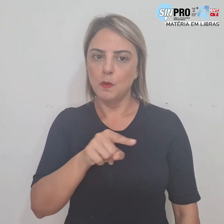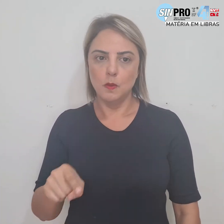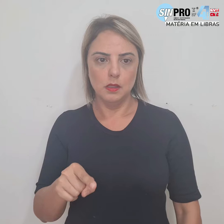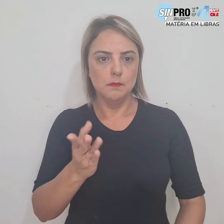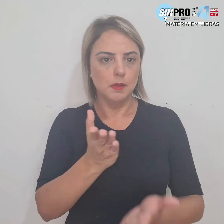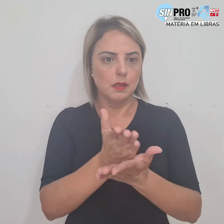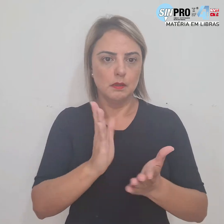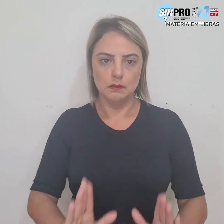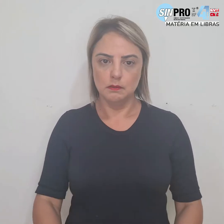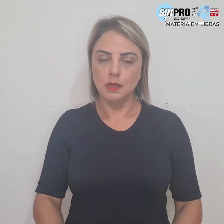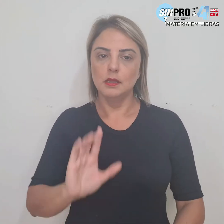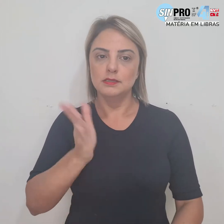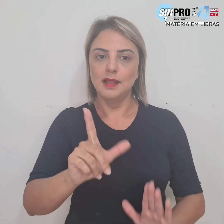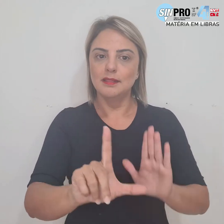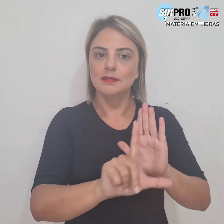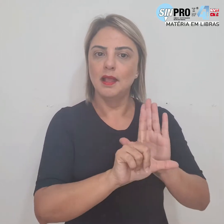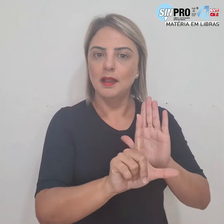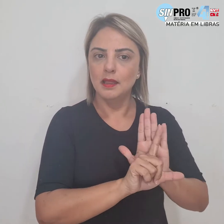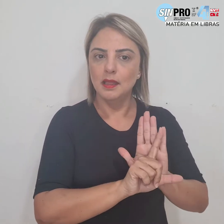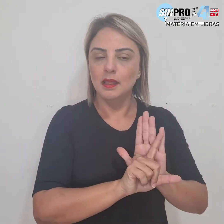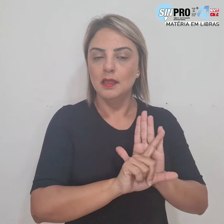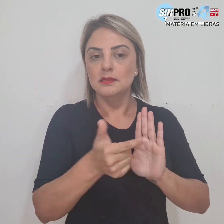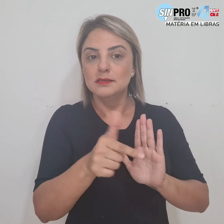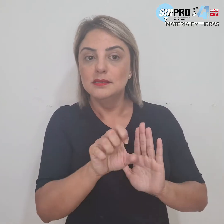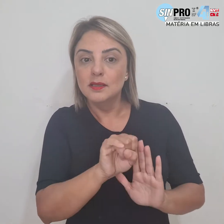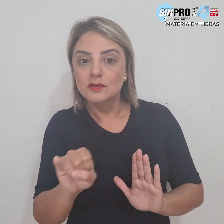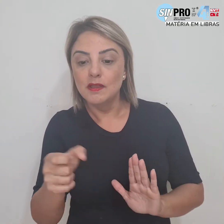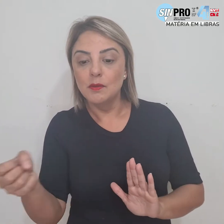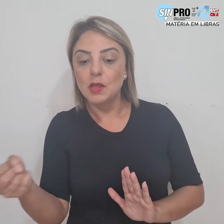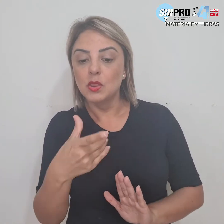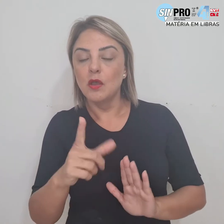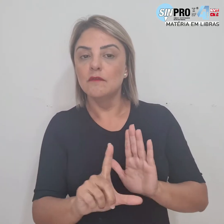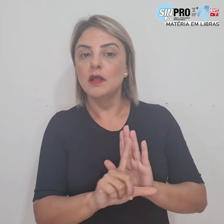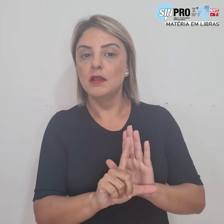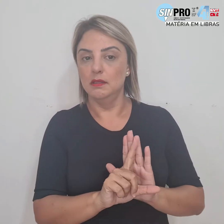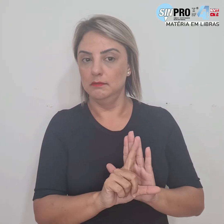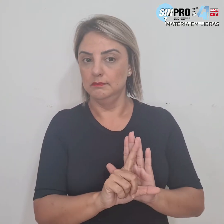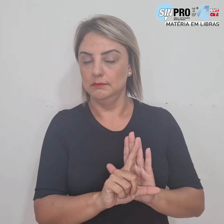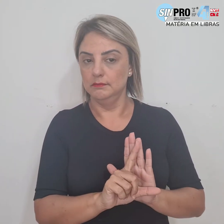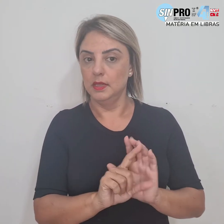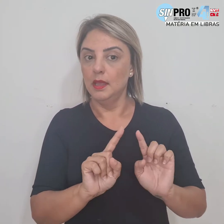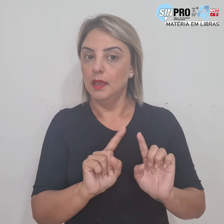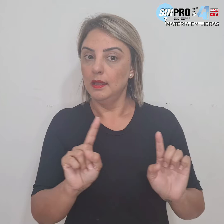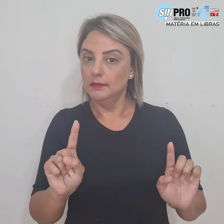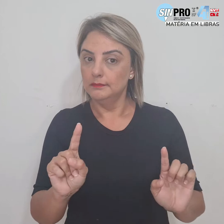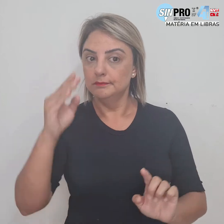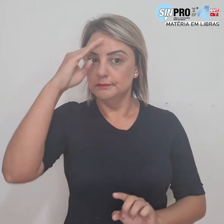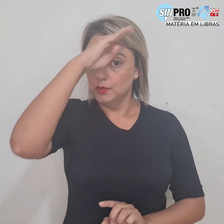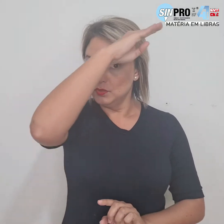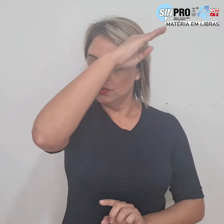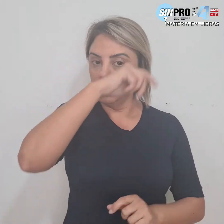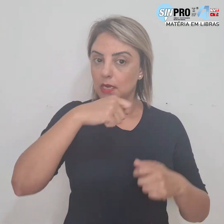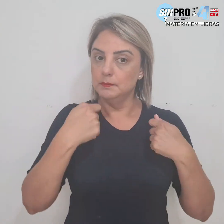de algo determinado por lei, sem que uma nova legislação respalde isso. Dessa forma, são